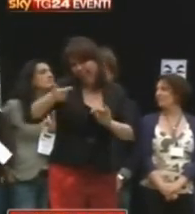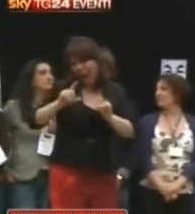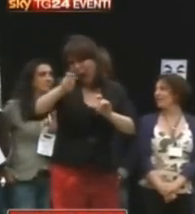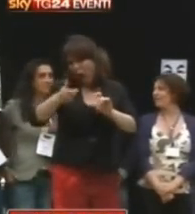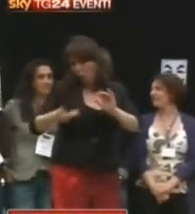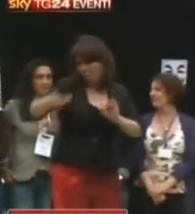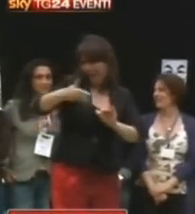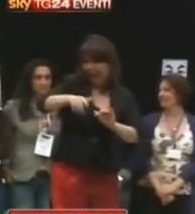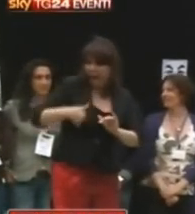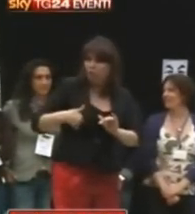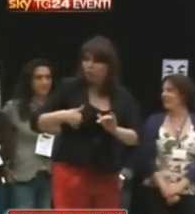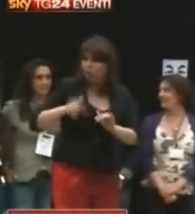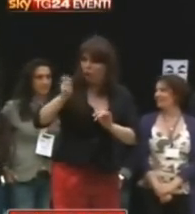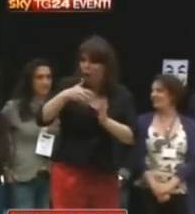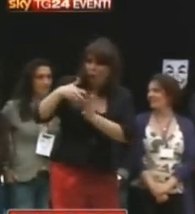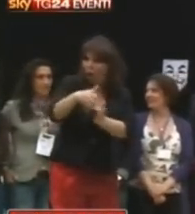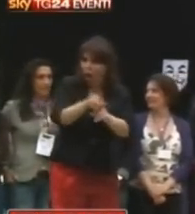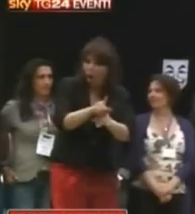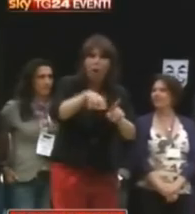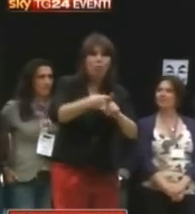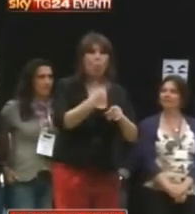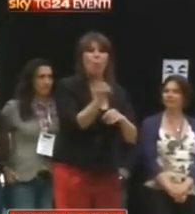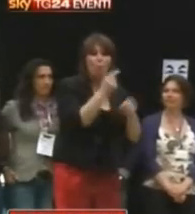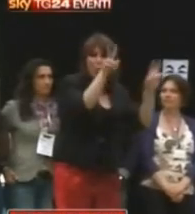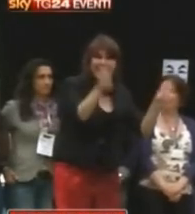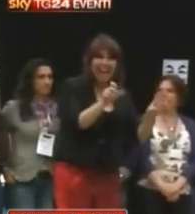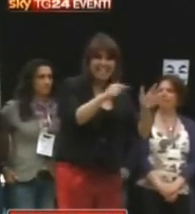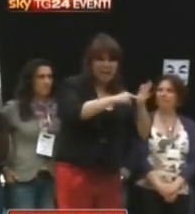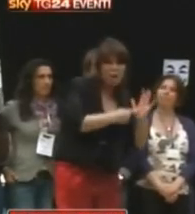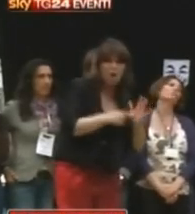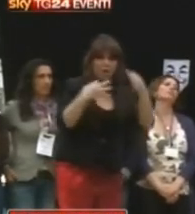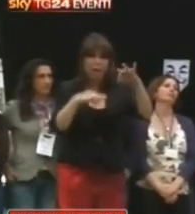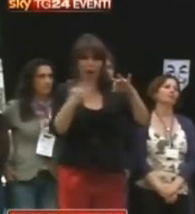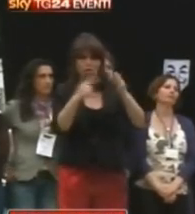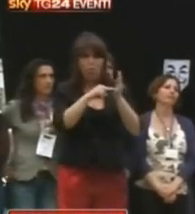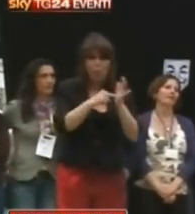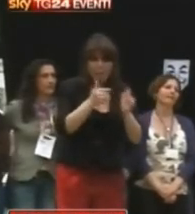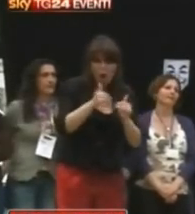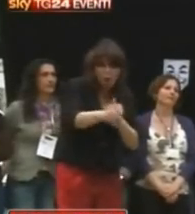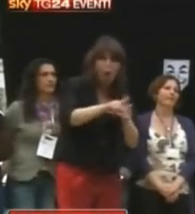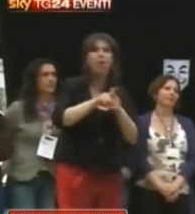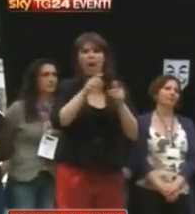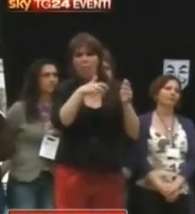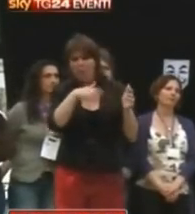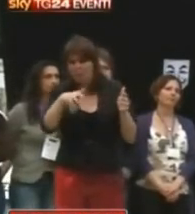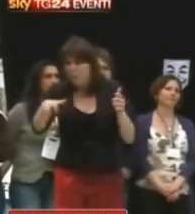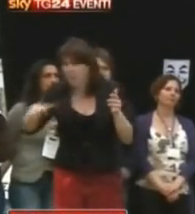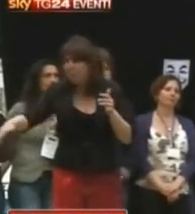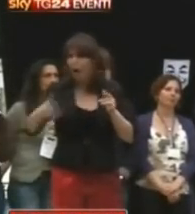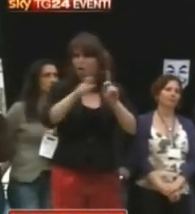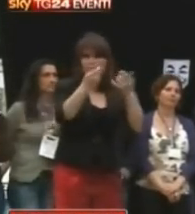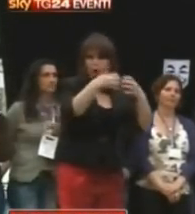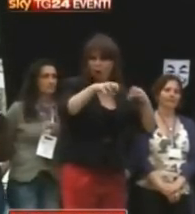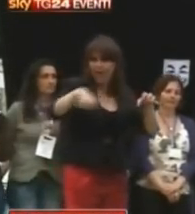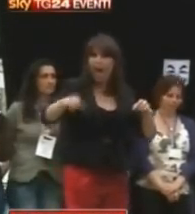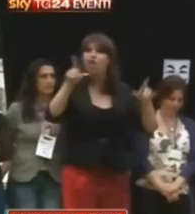allora finanziamo l'Unità con 6 milioni, il giornale con 4, il Foglio con 5, con 1,5, 2, con tutti i giornali,